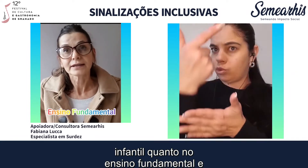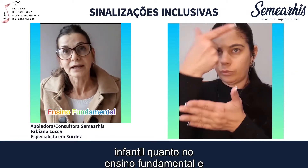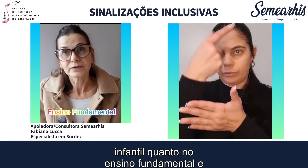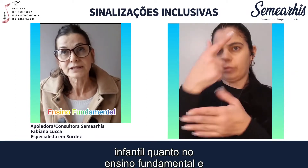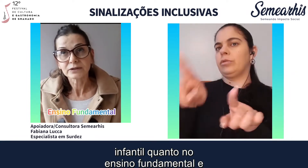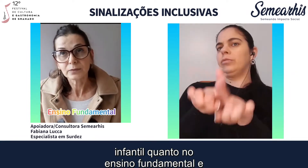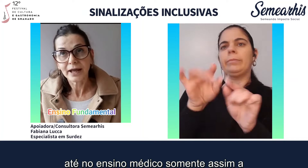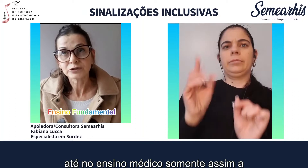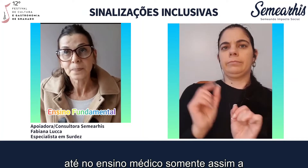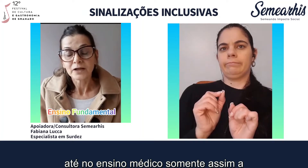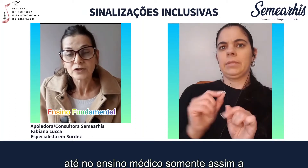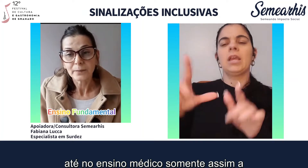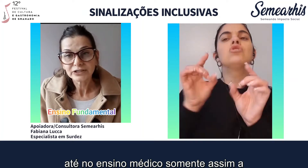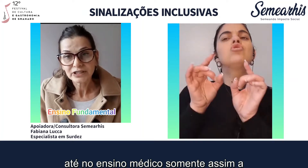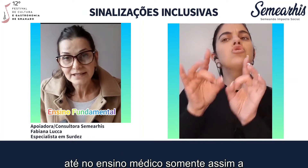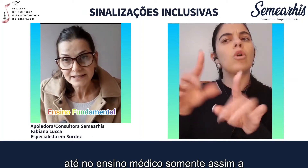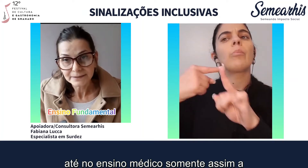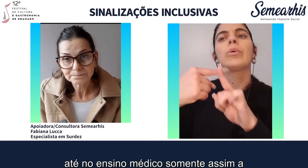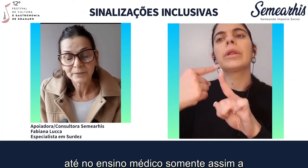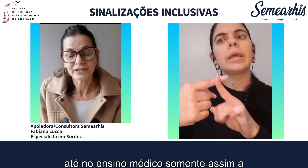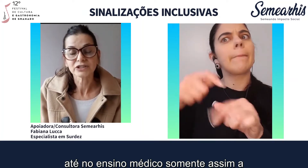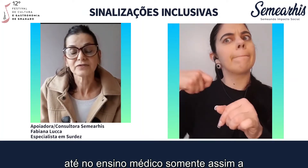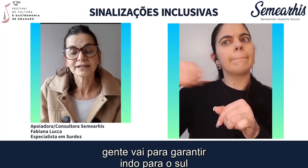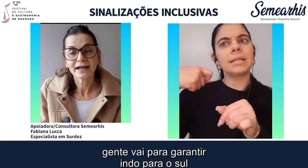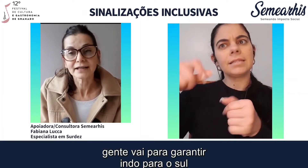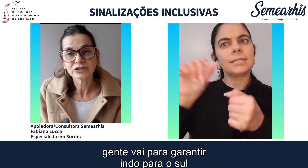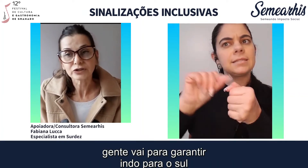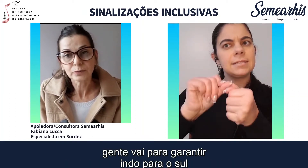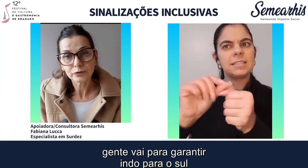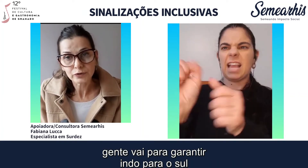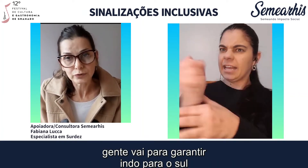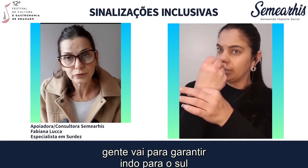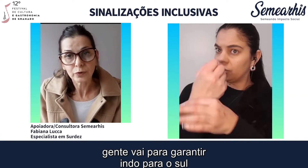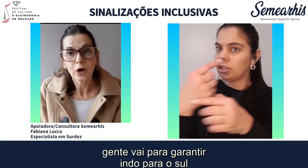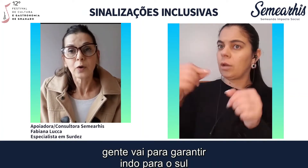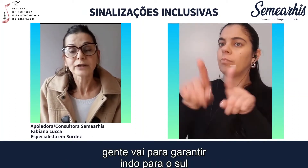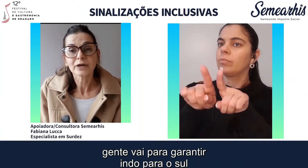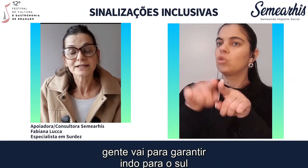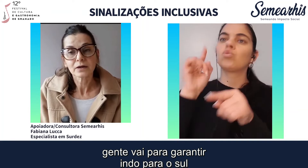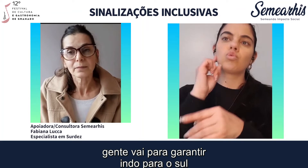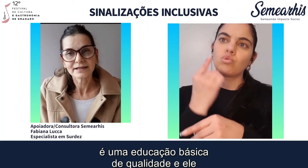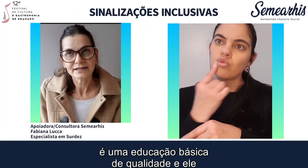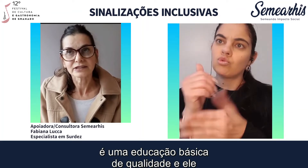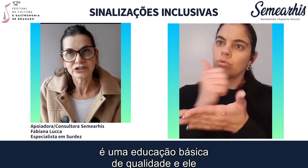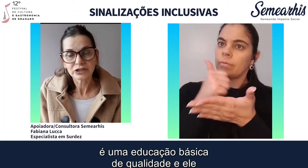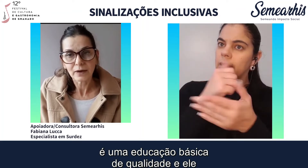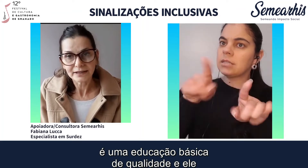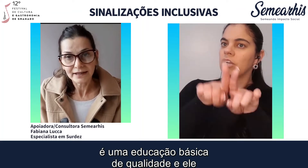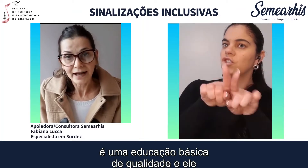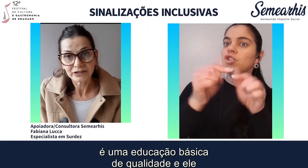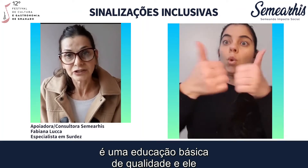e até no ensino médio. Somente assim a gente vai estar garantindo para o surdo uma educação básica